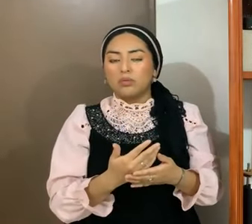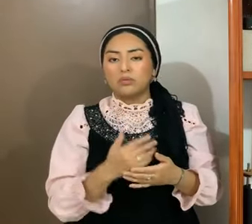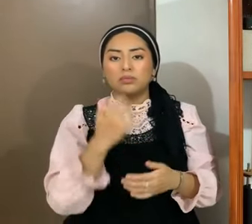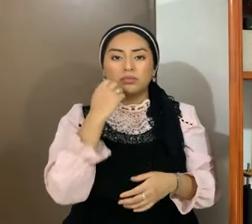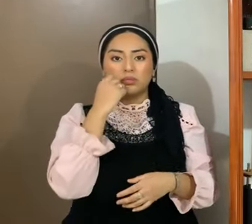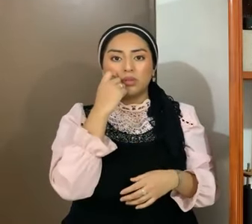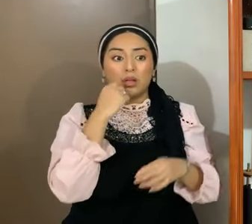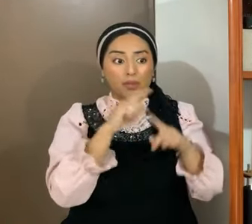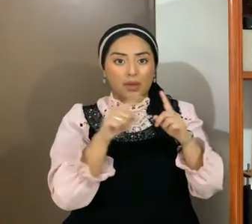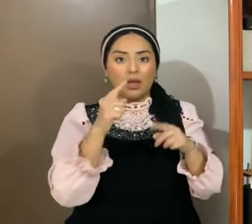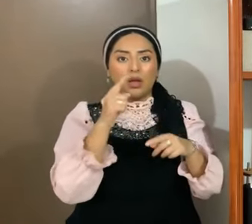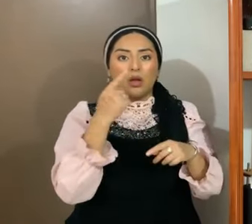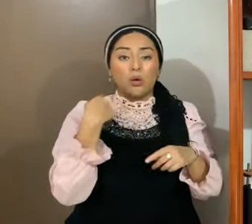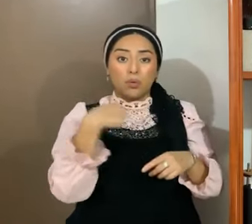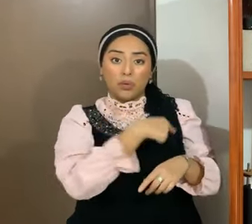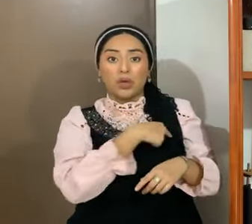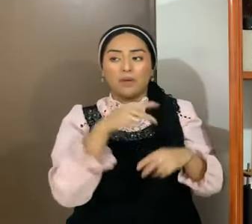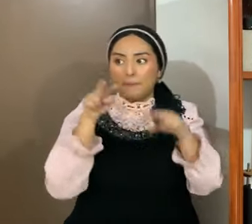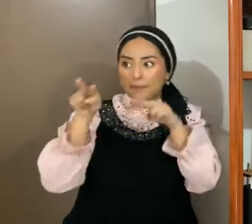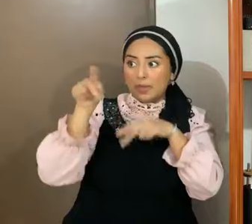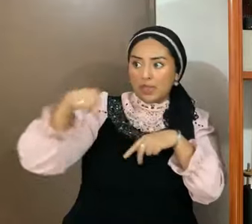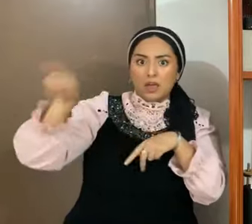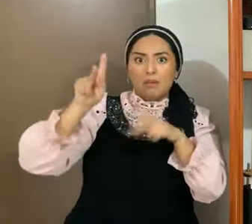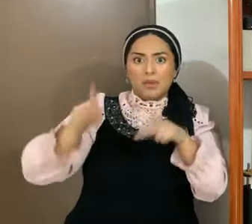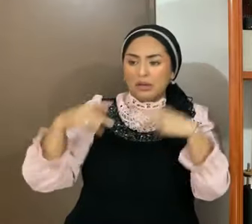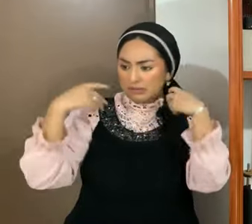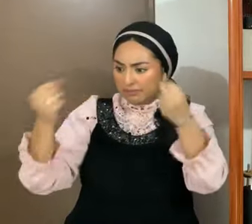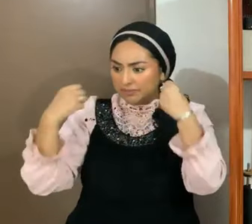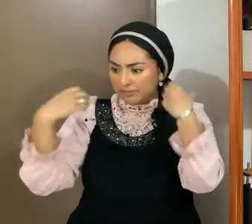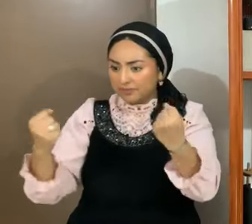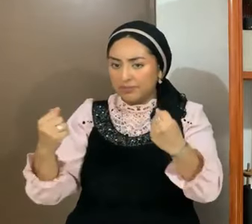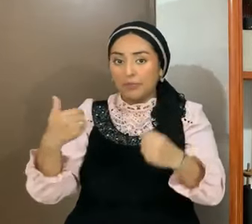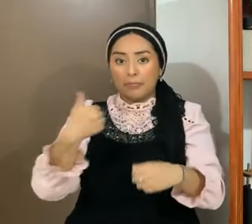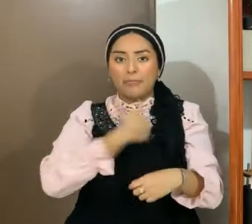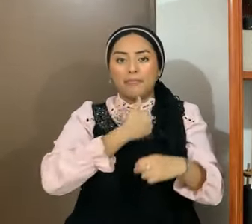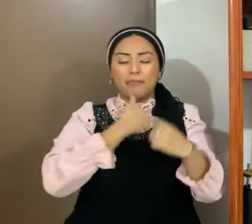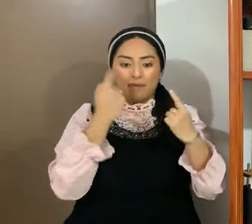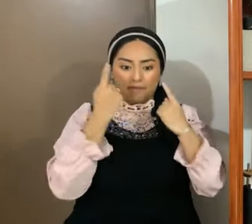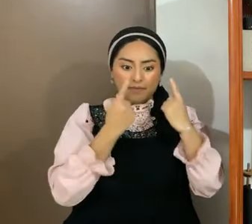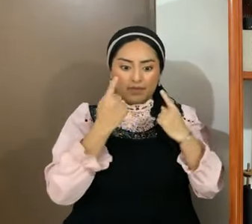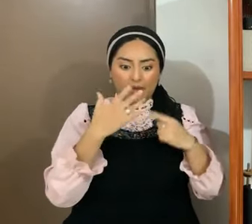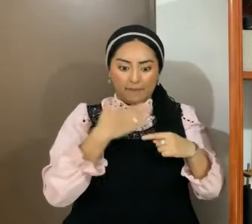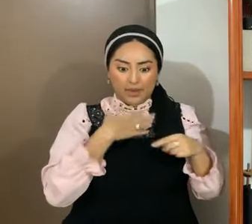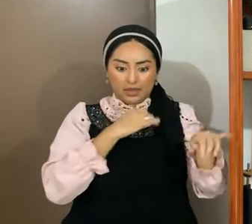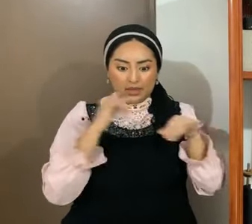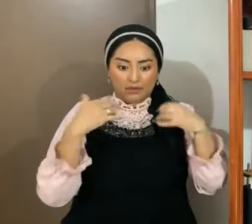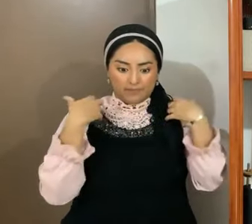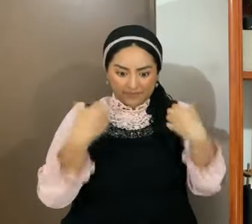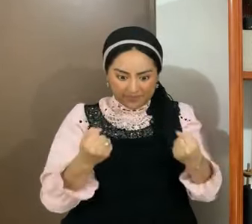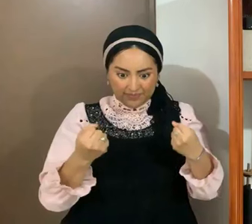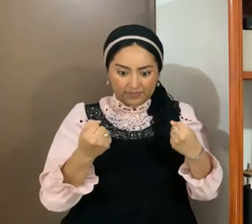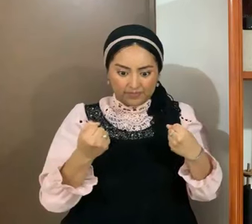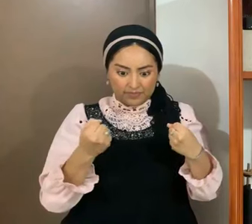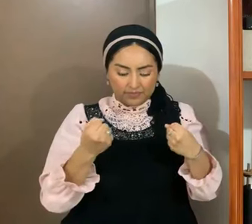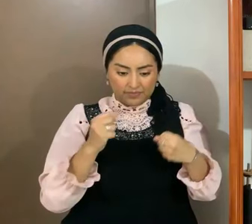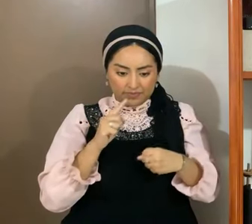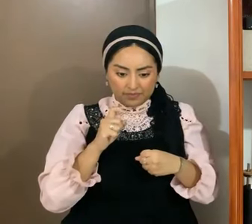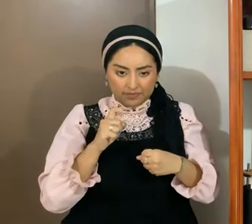algo bueno. Pero veamos el esfuerzo de esa gente y preguntémonos si nosotros hacemos lo mismo para el